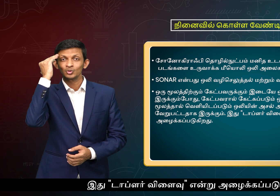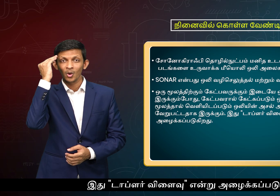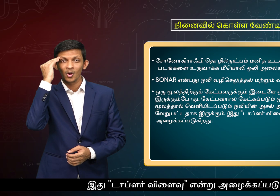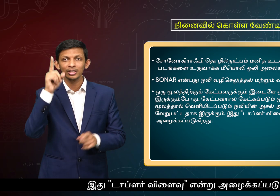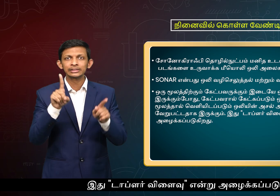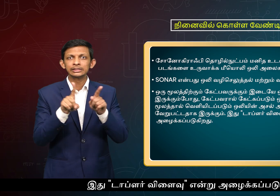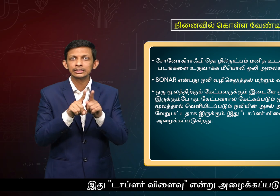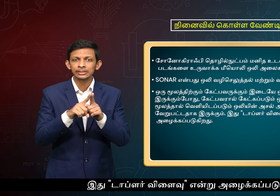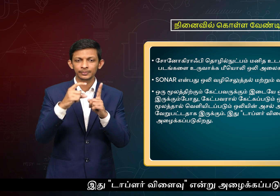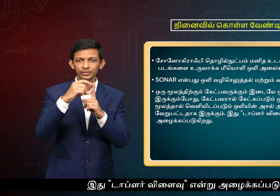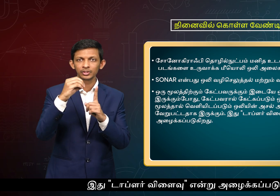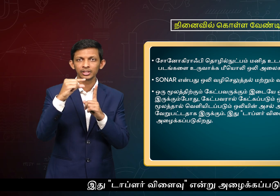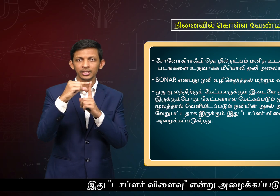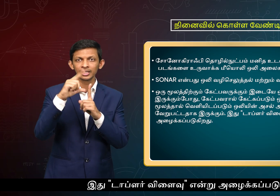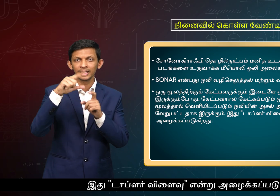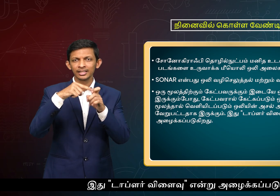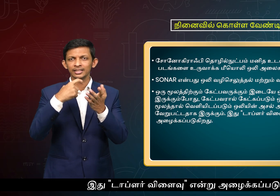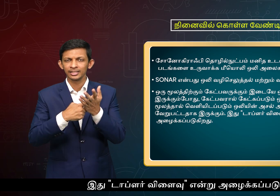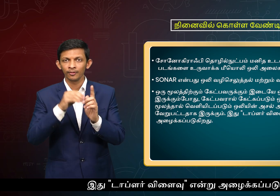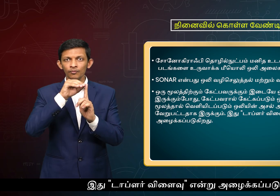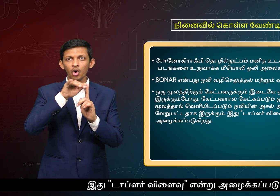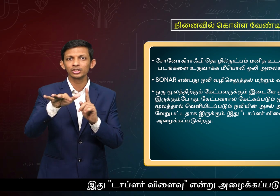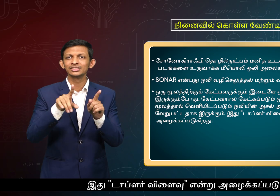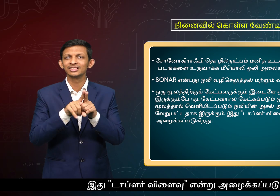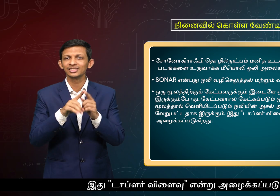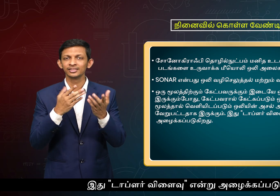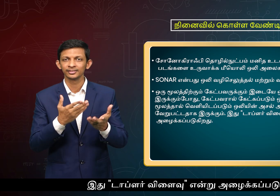இது டாப்ளர் விளைவு என்று அழைக்கப்படுகிறது.